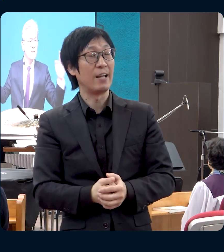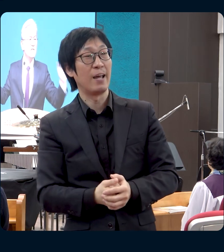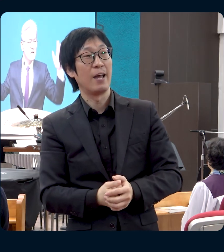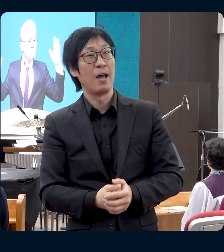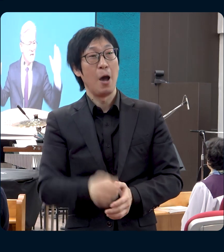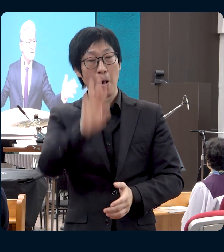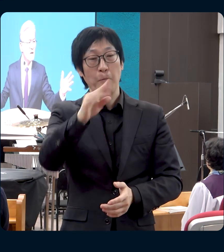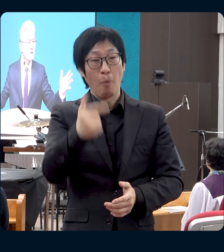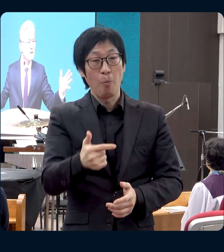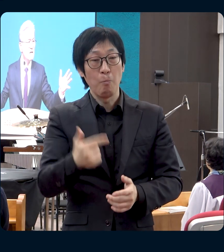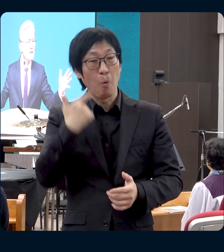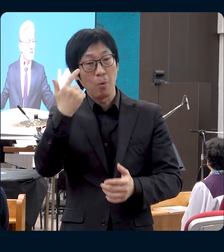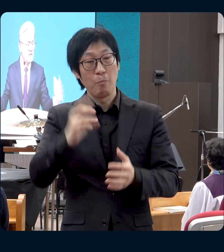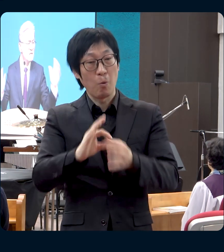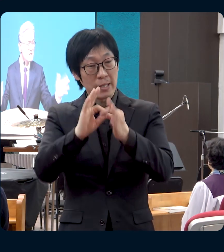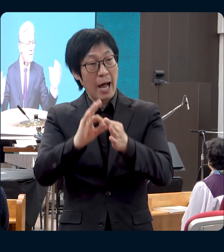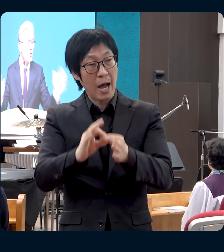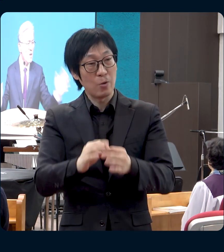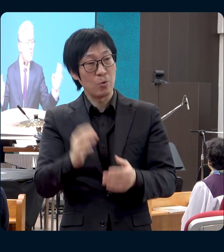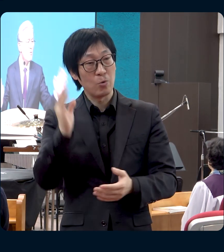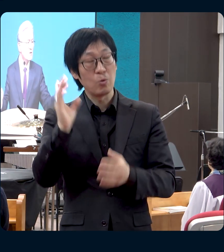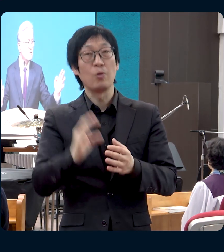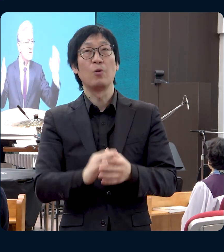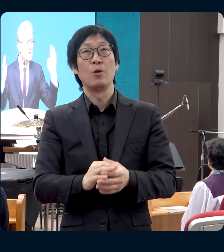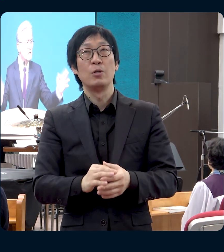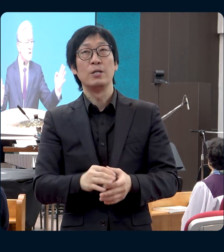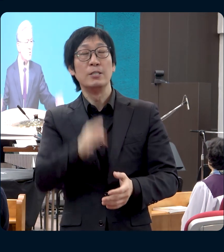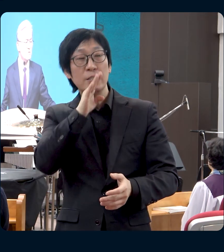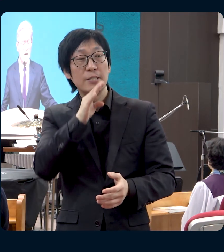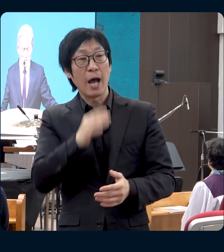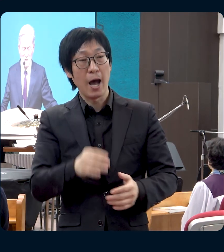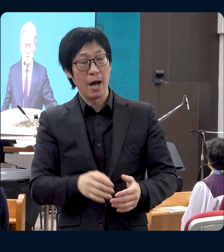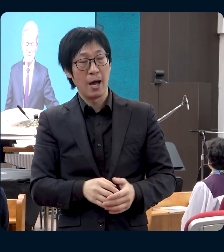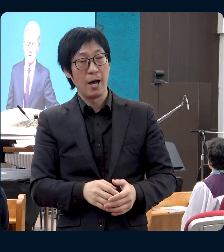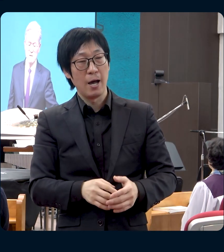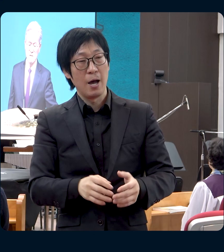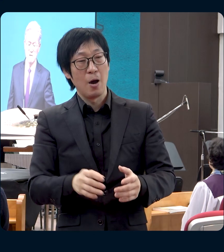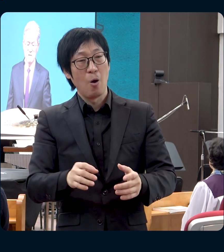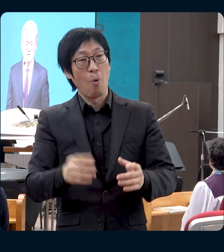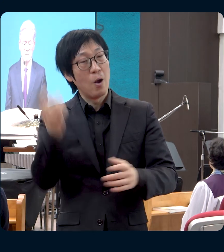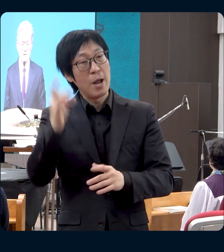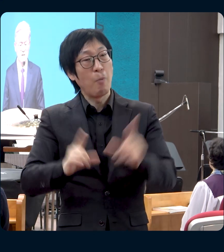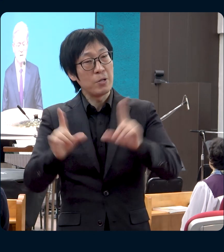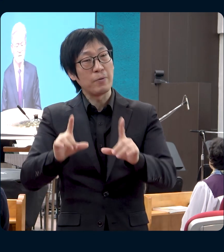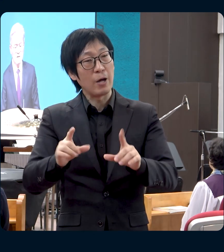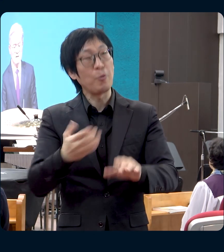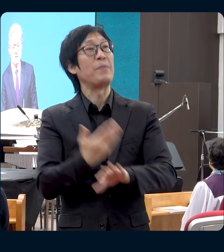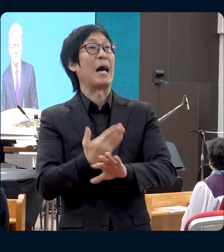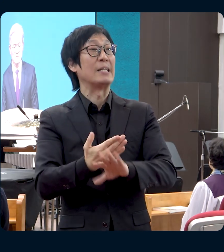목사님에게 있는 이야기는 맞지만 진짜 보네포 목사님의 진짜 모습이 아니다, 그 말입니다.